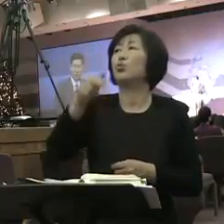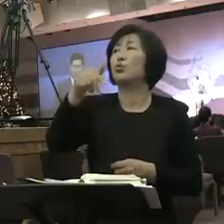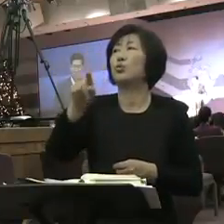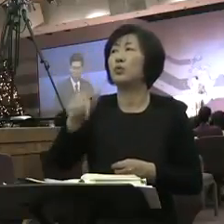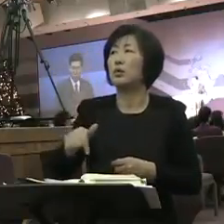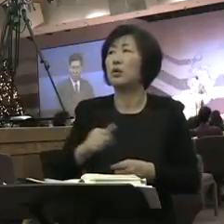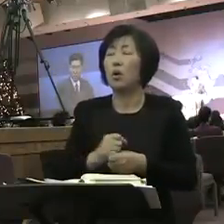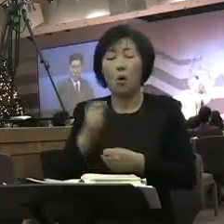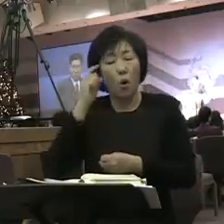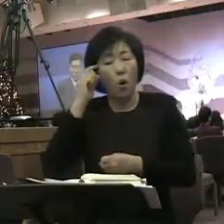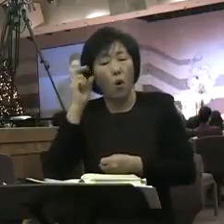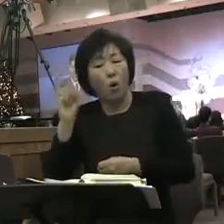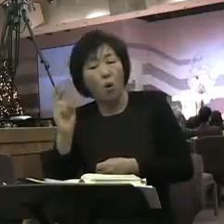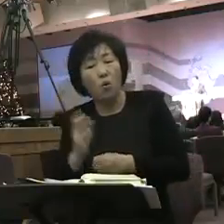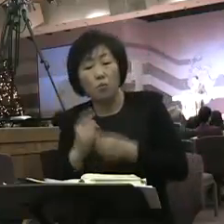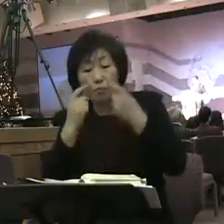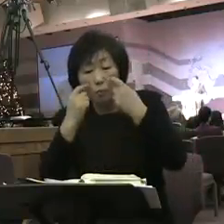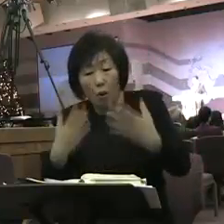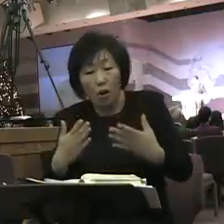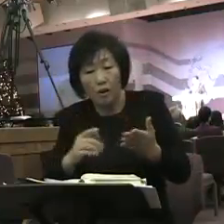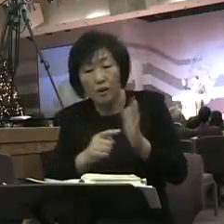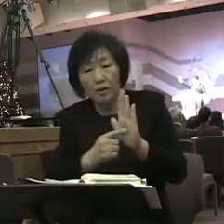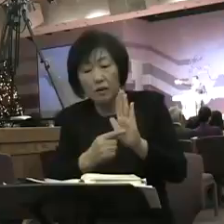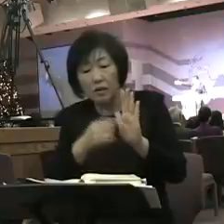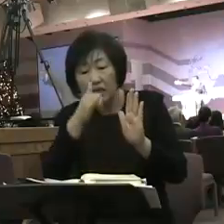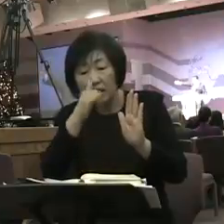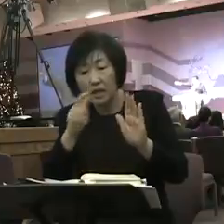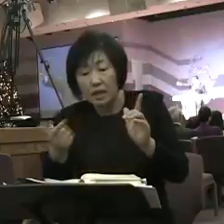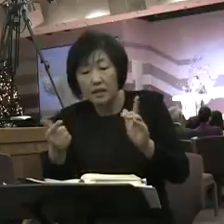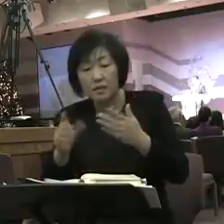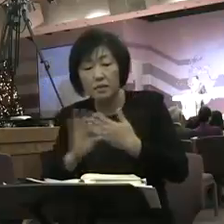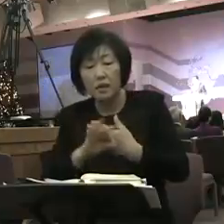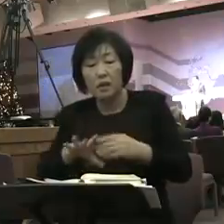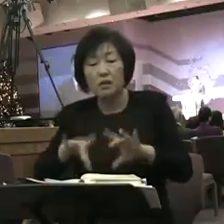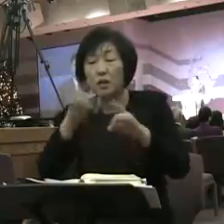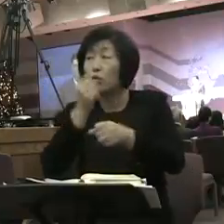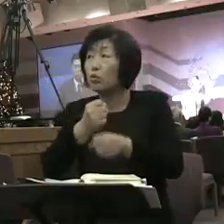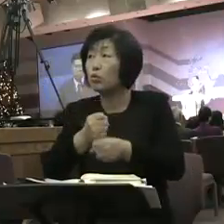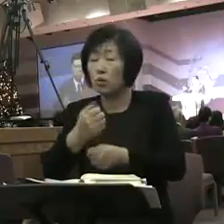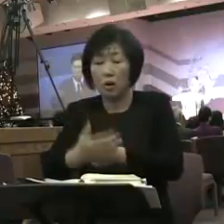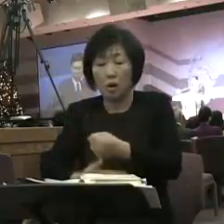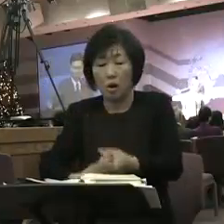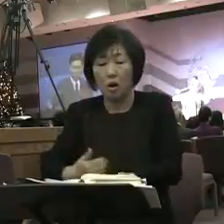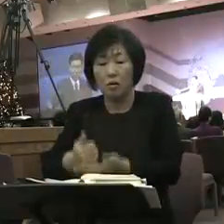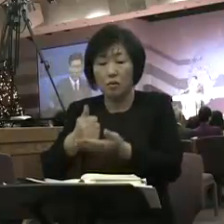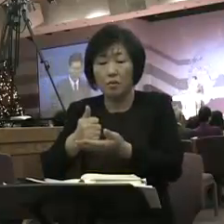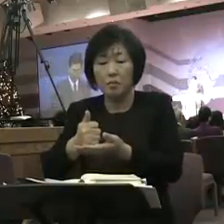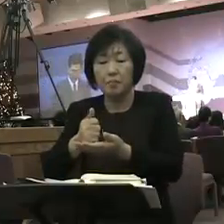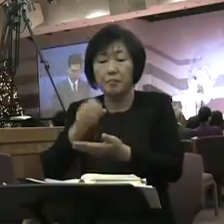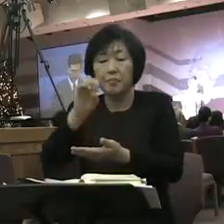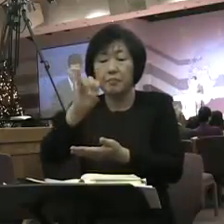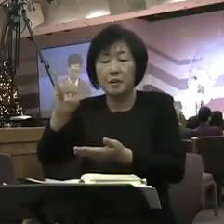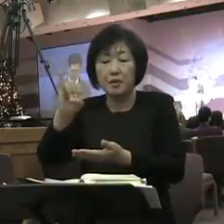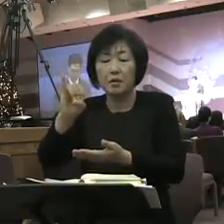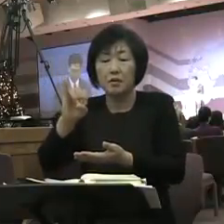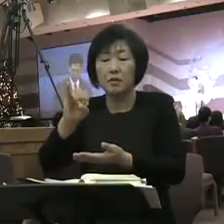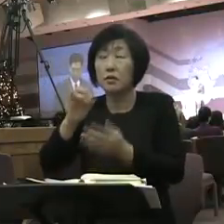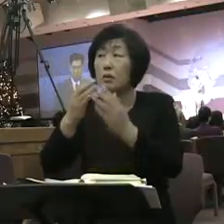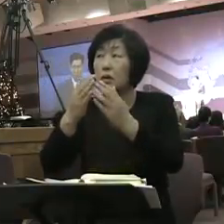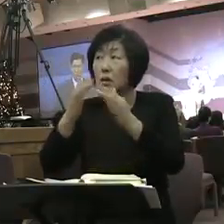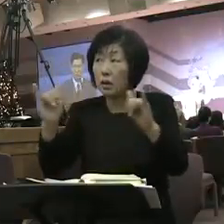혹시 뭐 이 속에 분명하게 나타나 있지 않지만은 창조주 하나님, 피조물, 인간들.